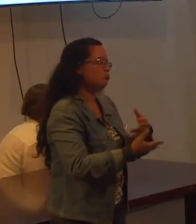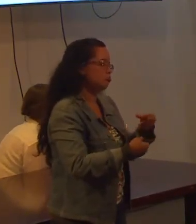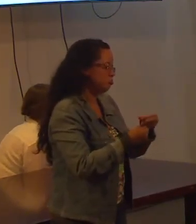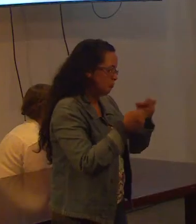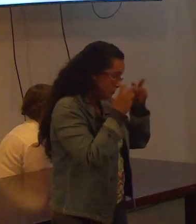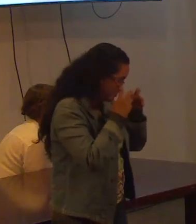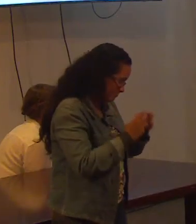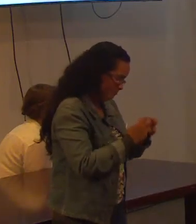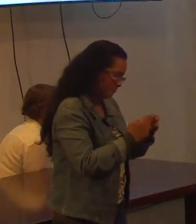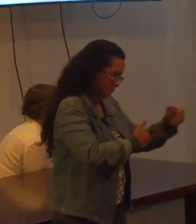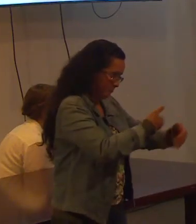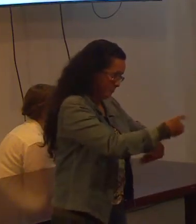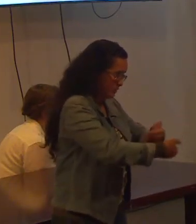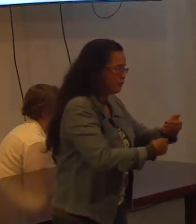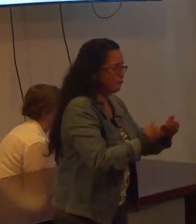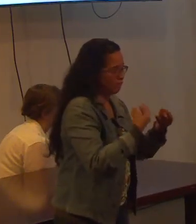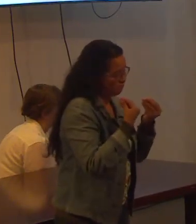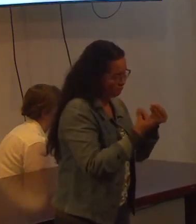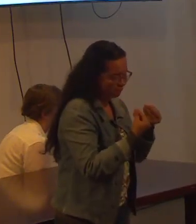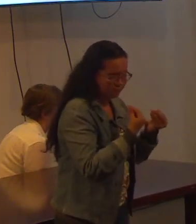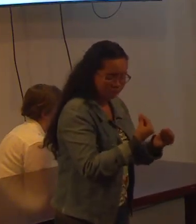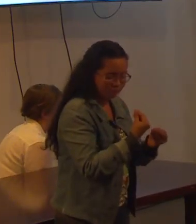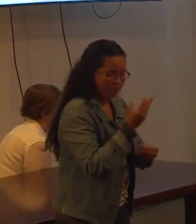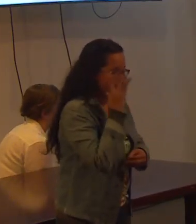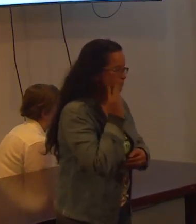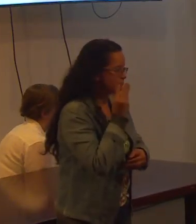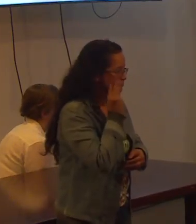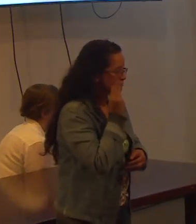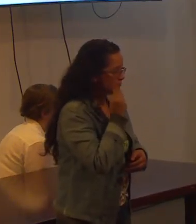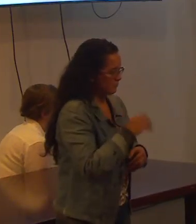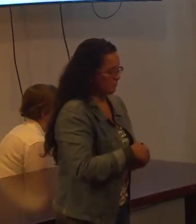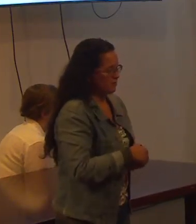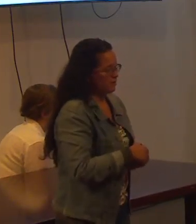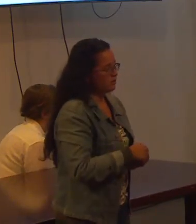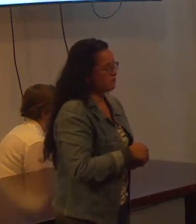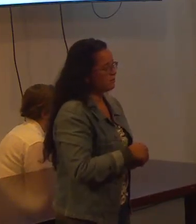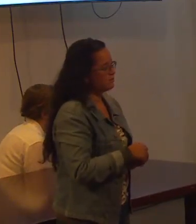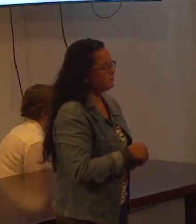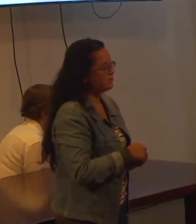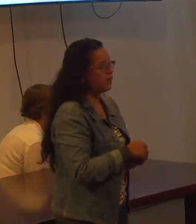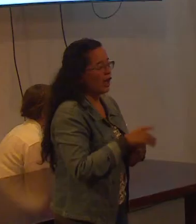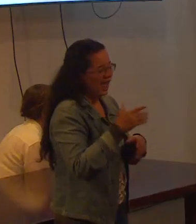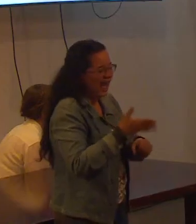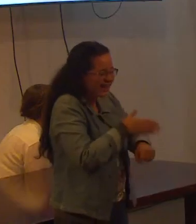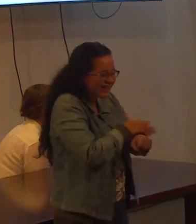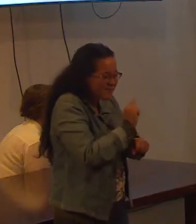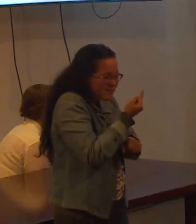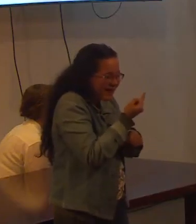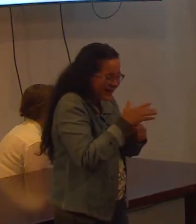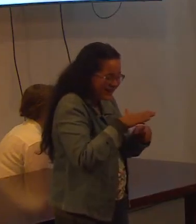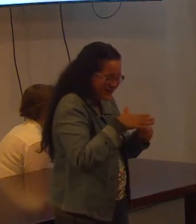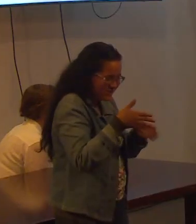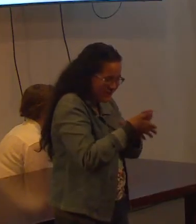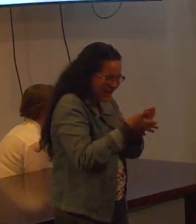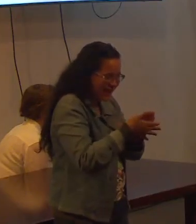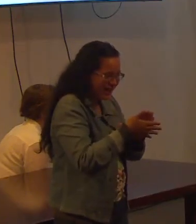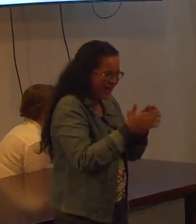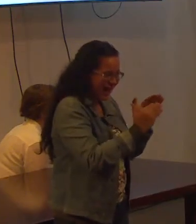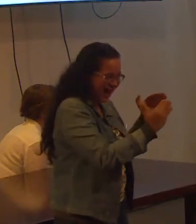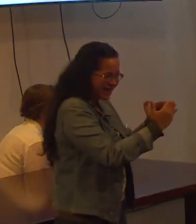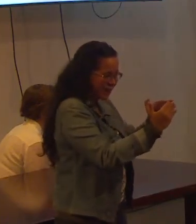sistematización, viví muchas experiencias en el primer momento en el cual estábamos divididas por casas, en el